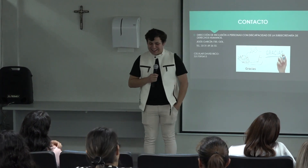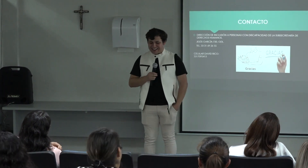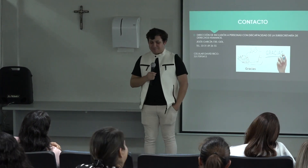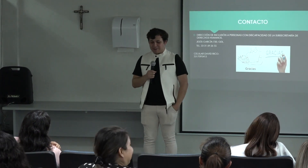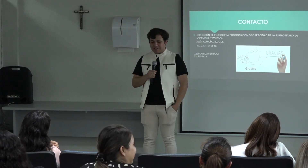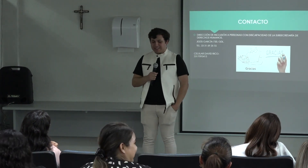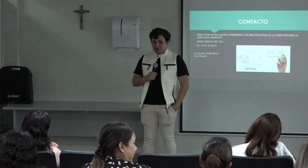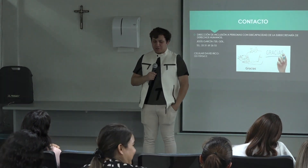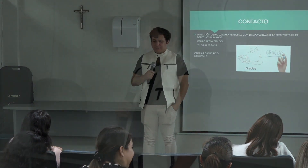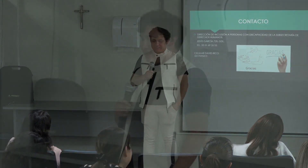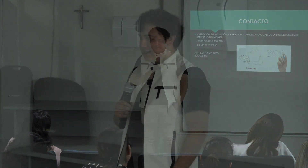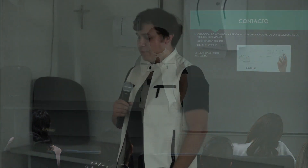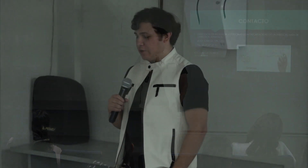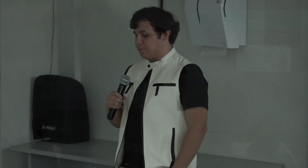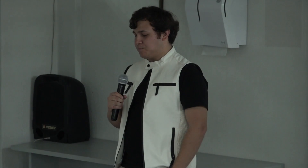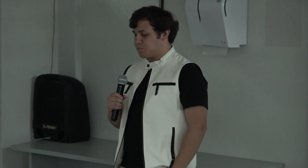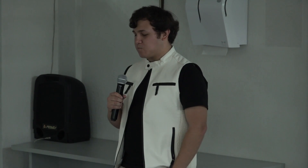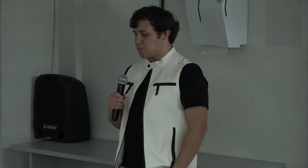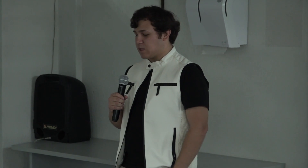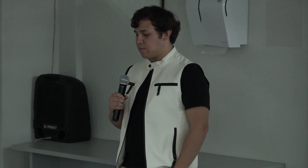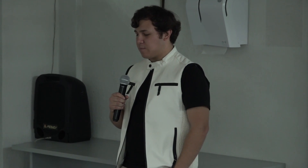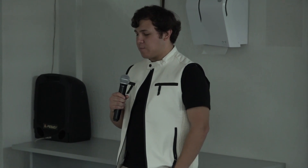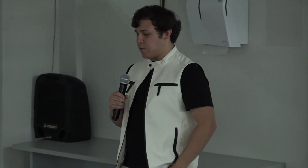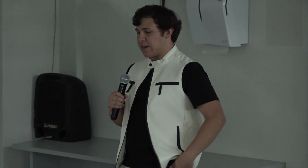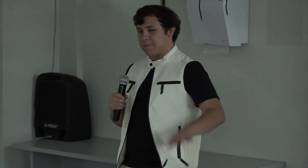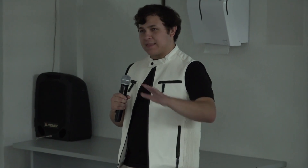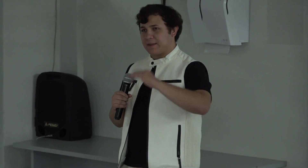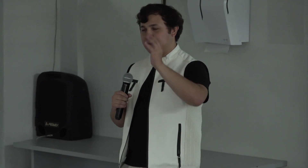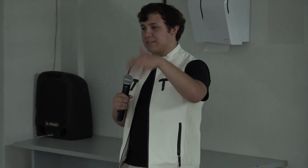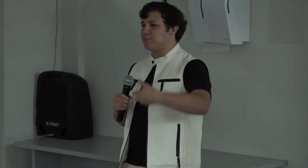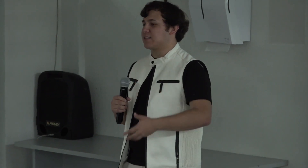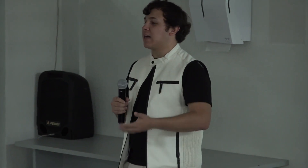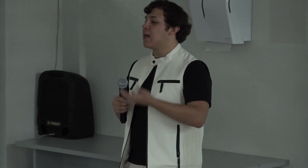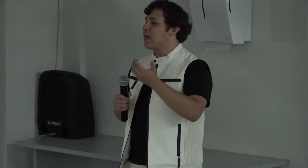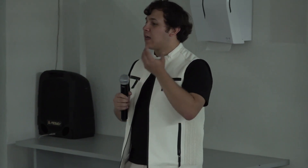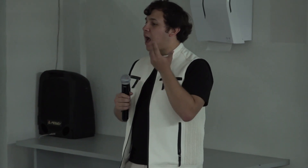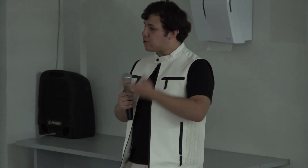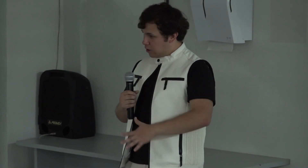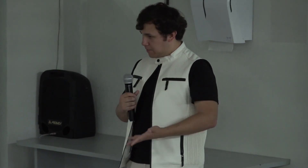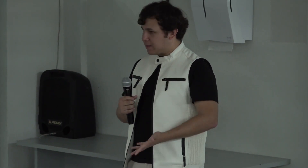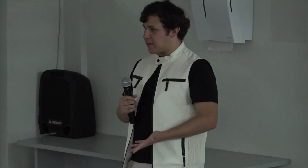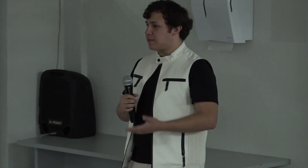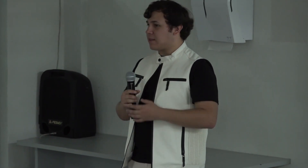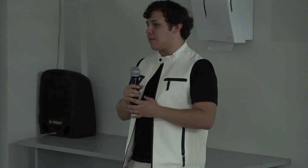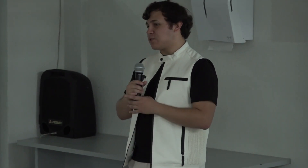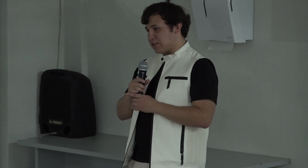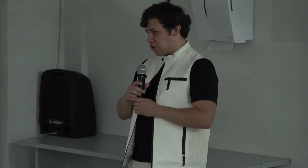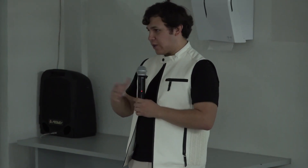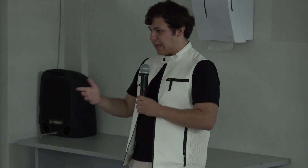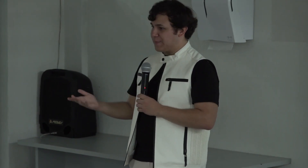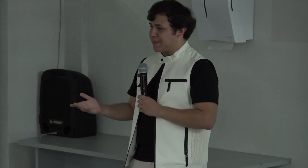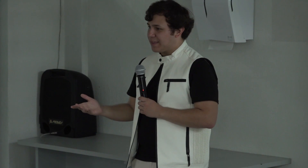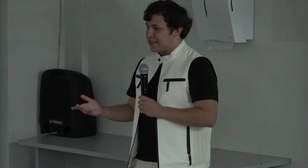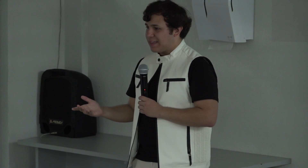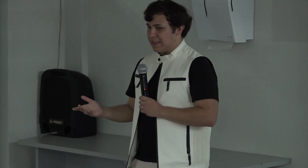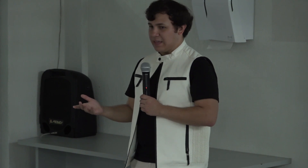Las personas sordas, bueno, voy a replantear mi respuesta. Actualmente tenemos tecnología